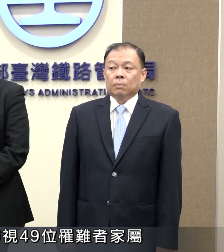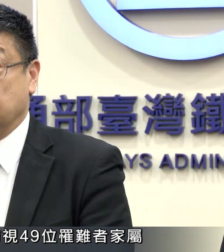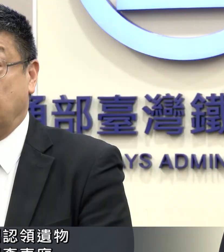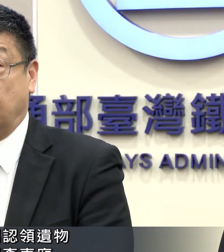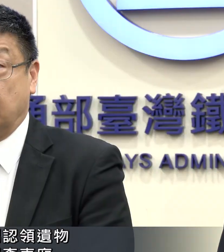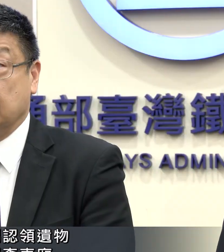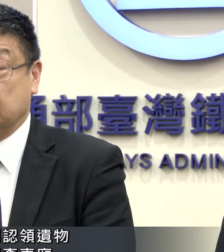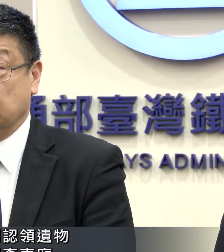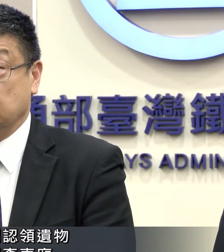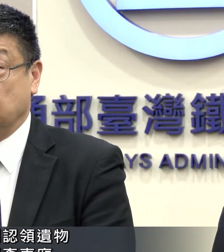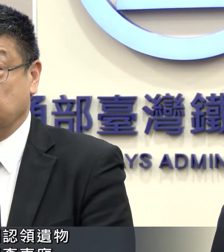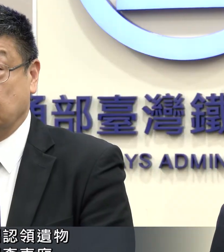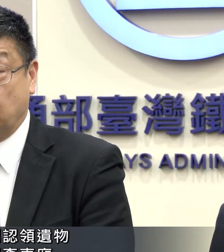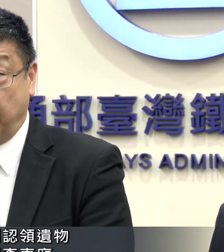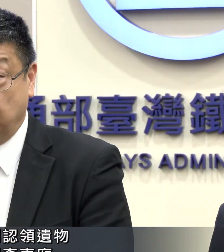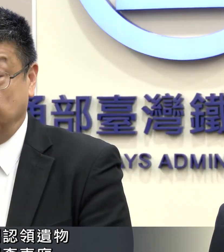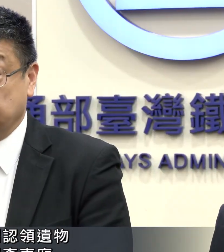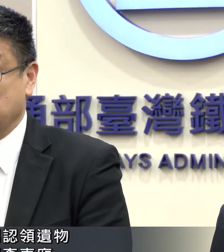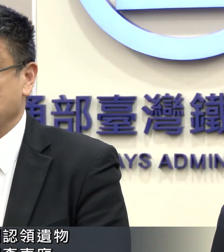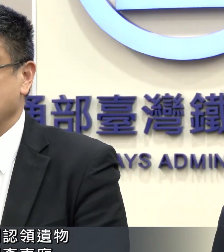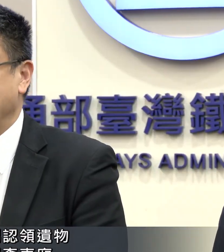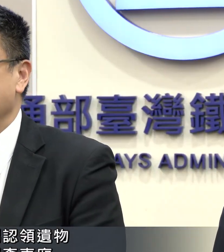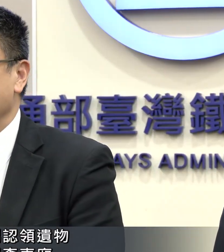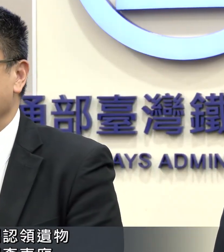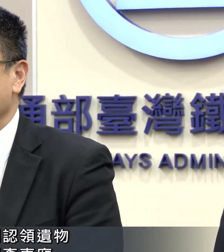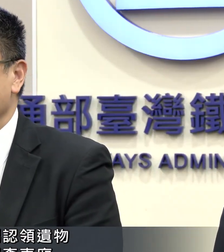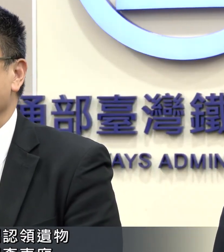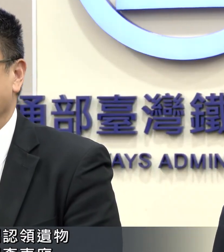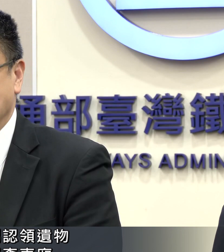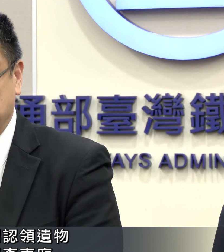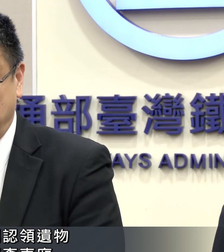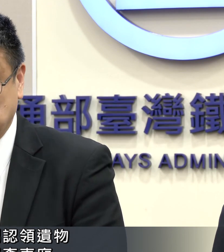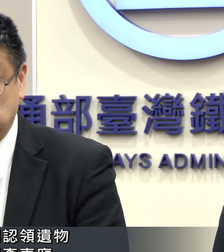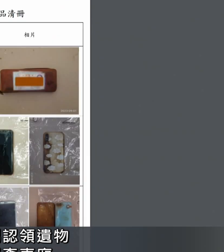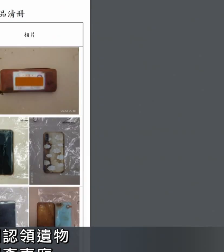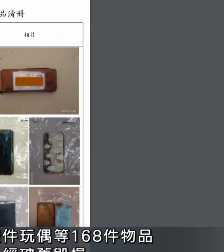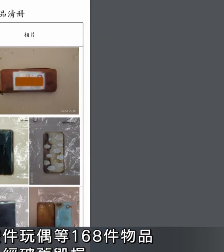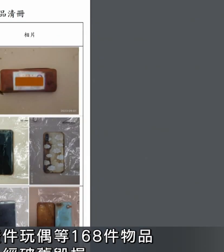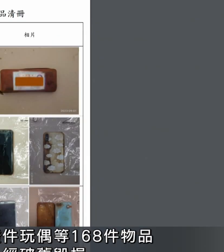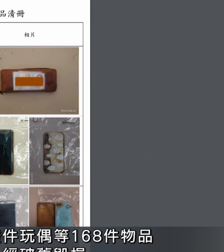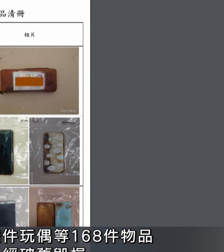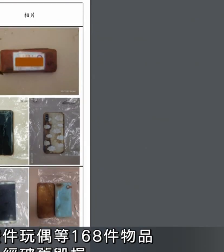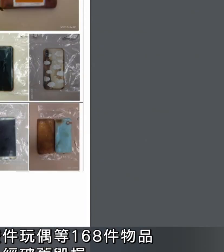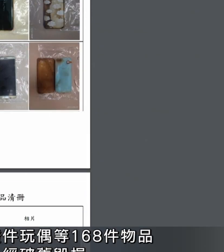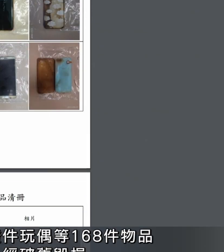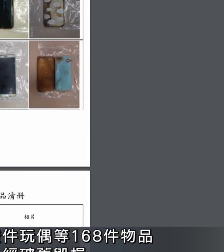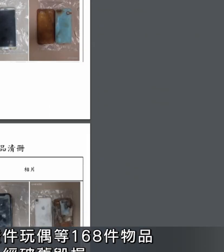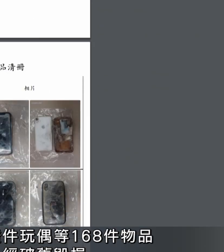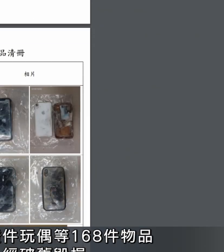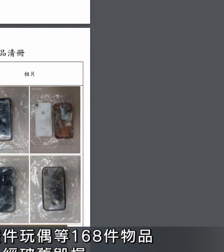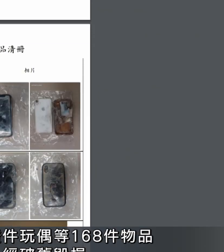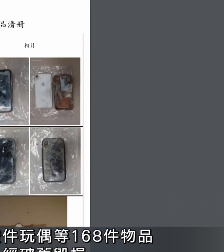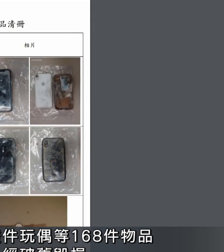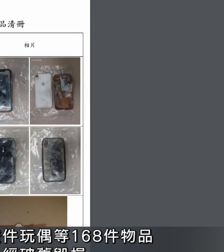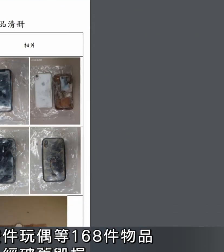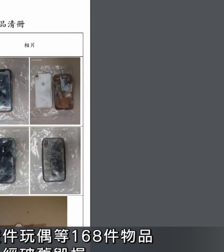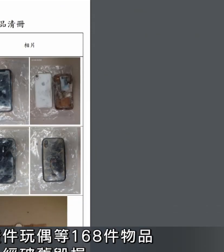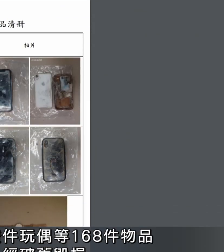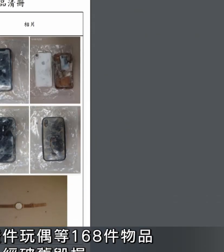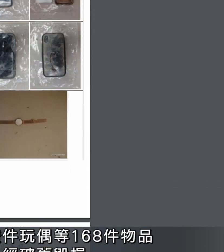会主动协助家属认领遗物。因为台铁近日在清查车厢，又寻获包含衣物、证件、玩偶等168件物品，从